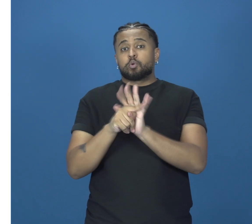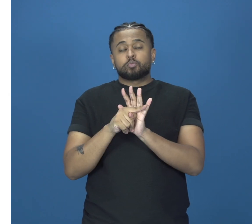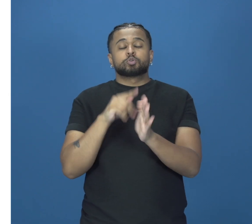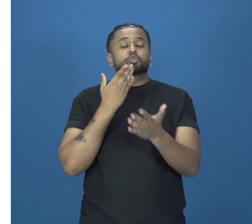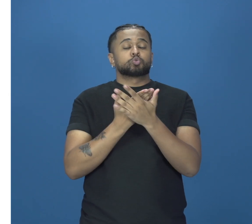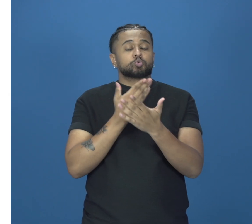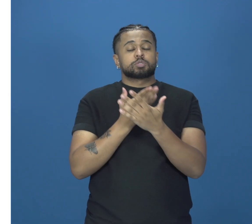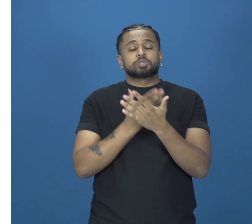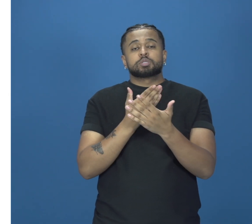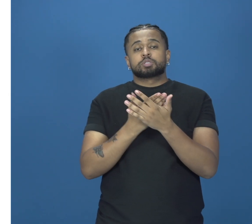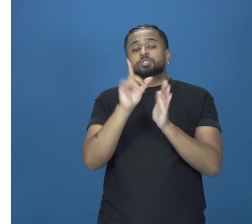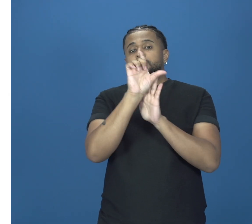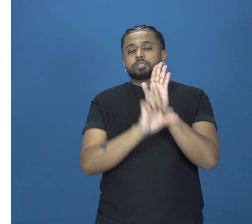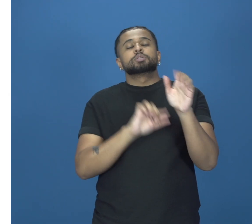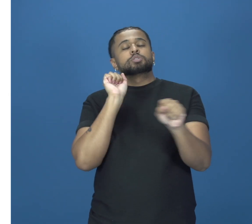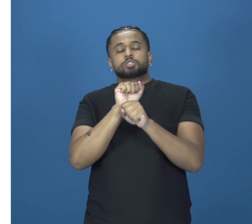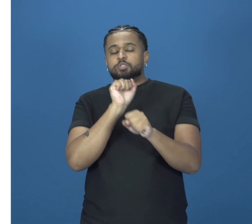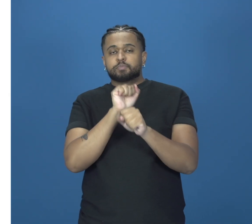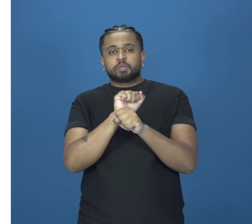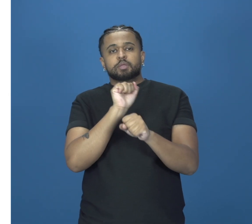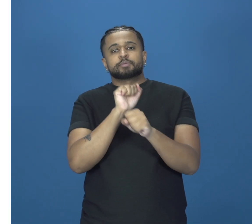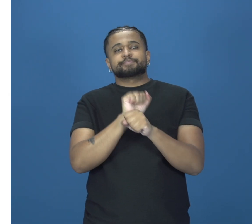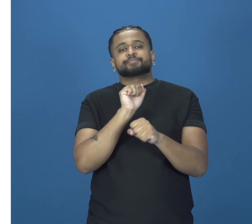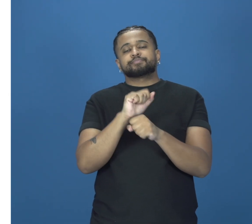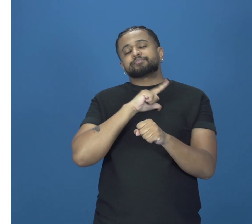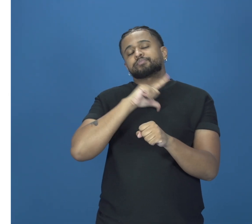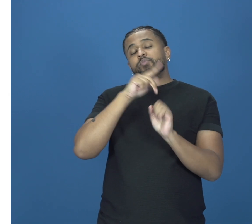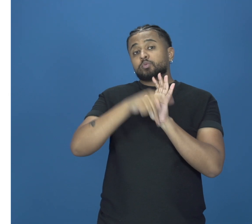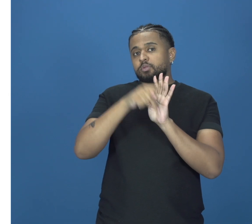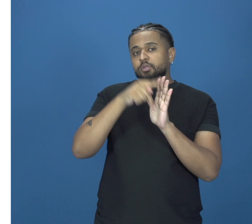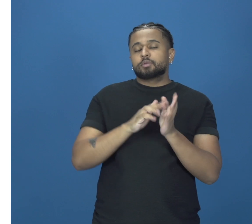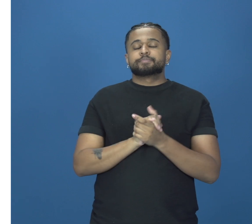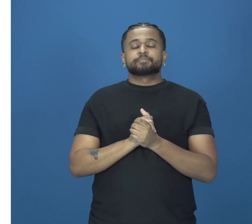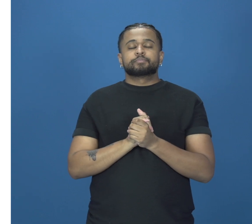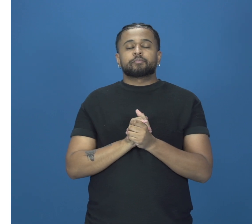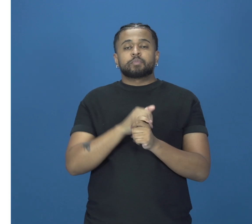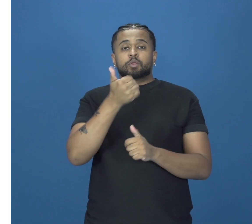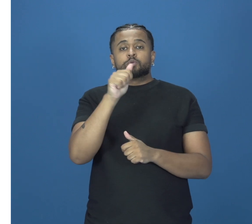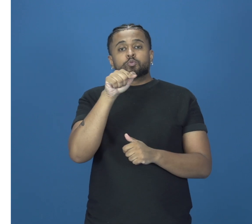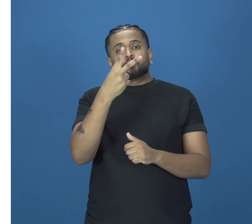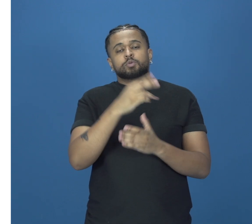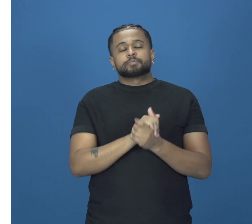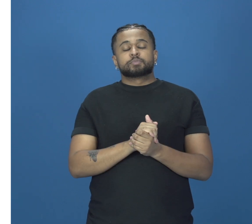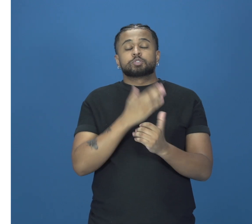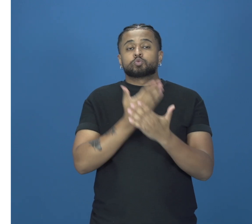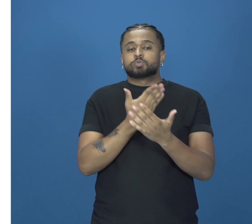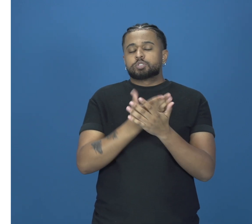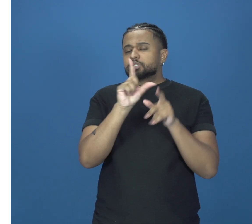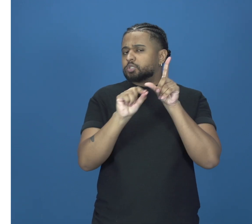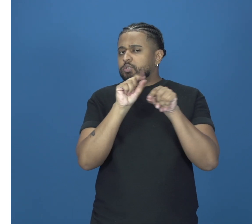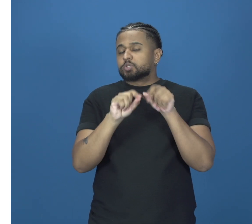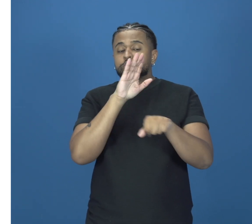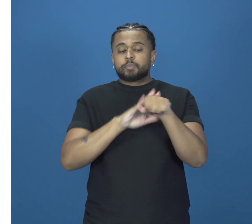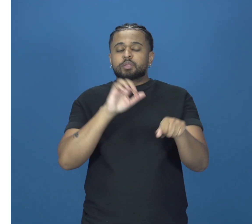os estudantes constantes em lista de espera nos termos da referida portaria. 11.2. O estudante